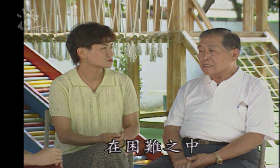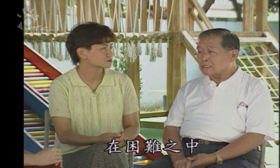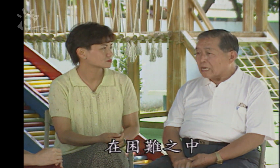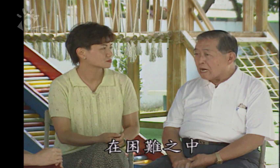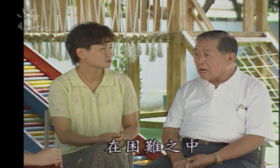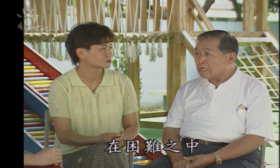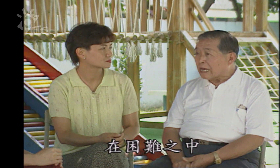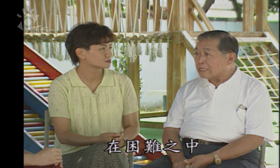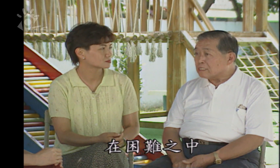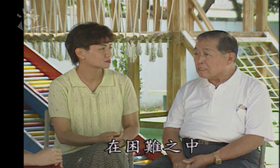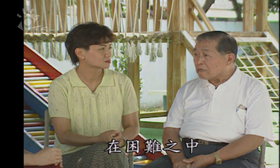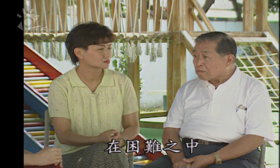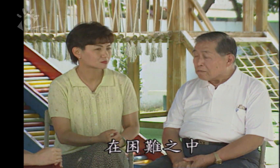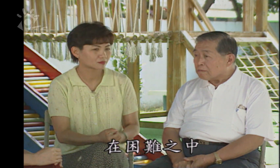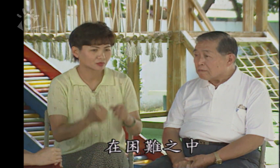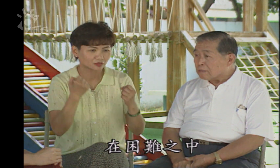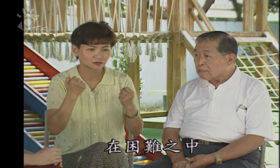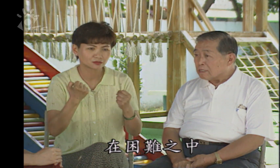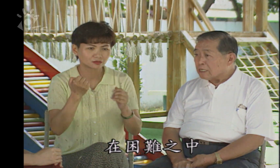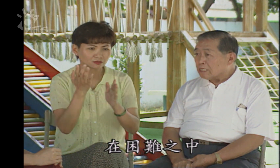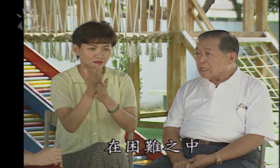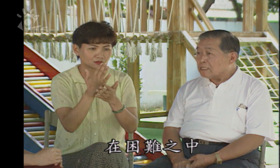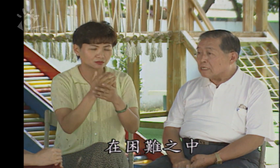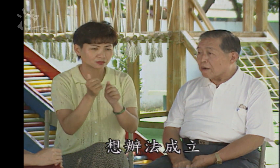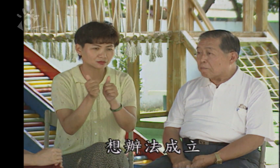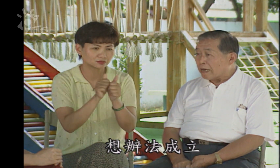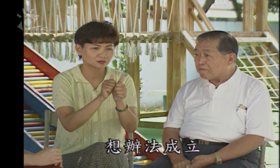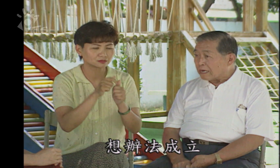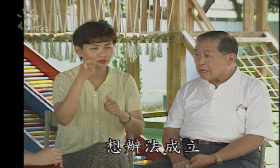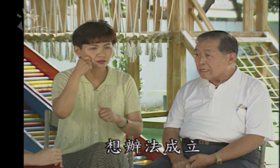在困难之中想办法